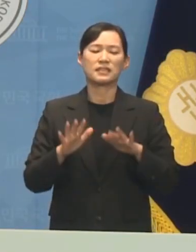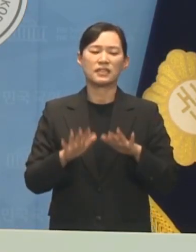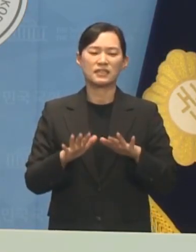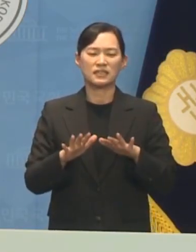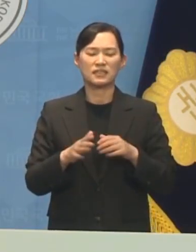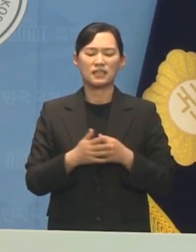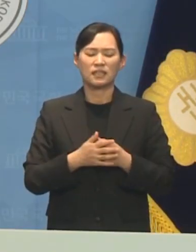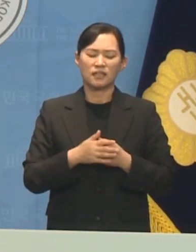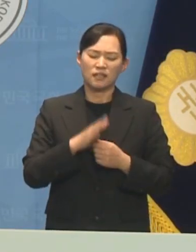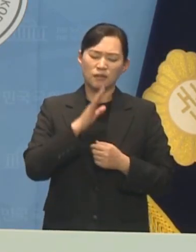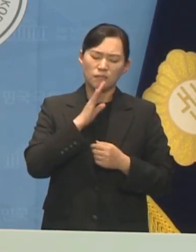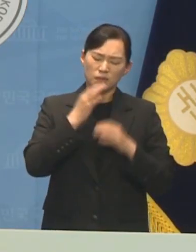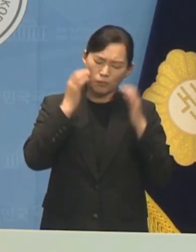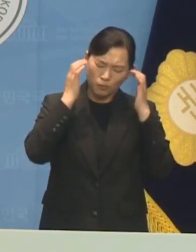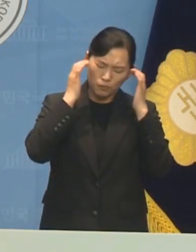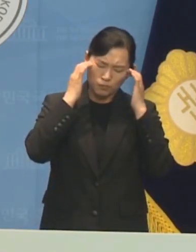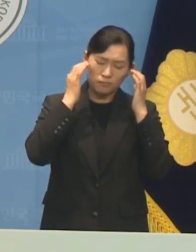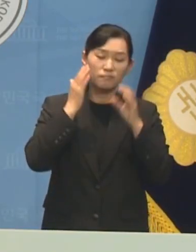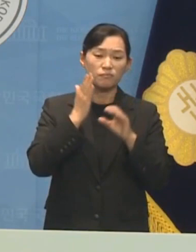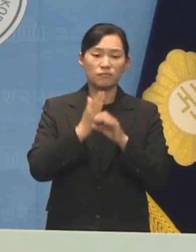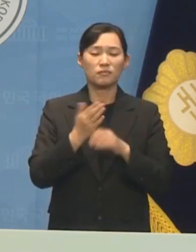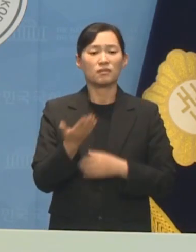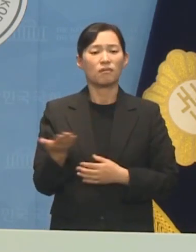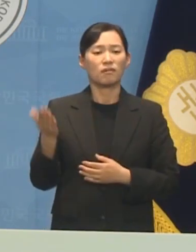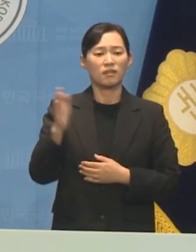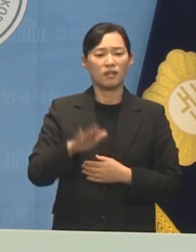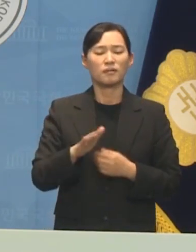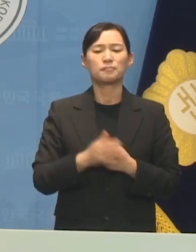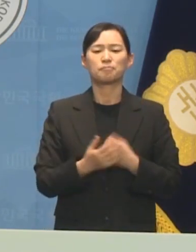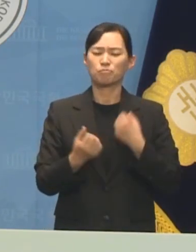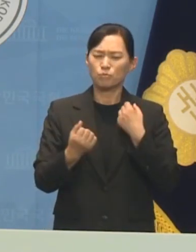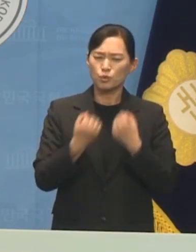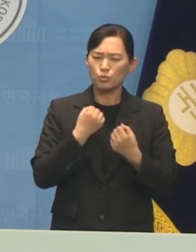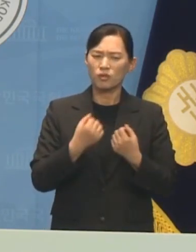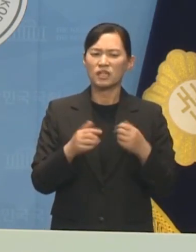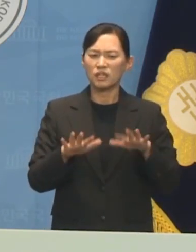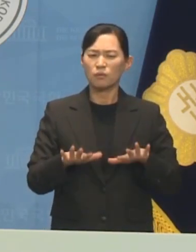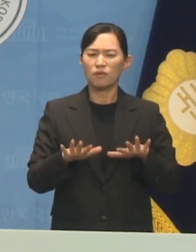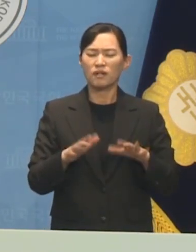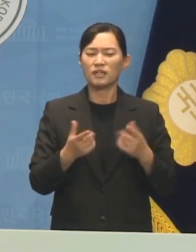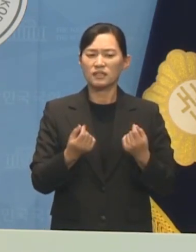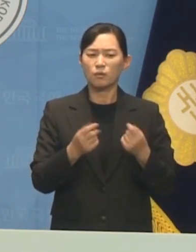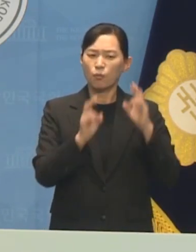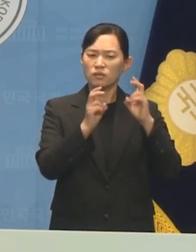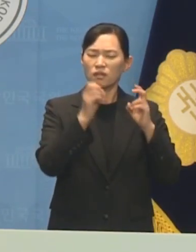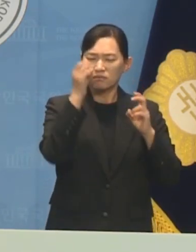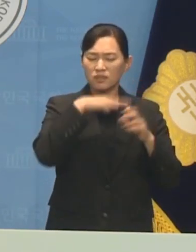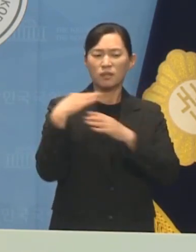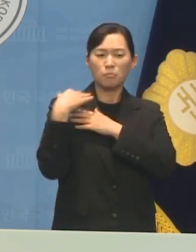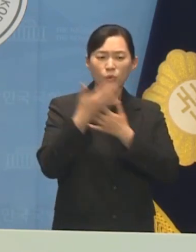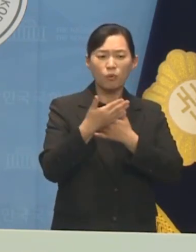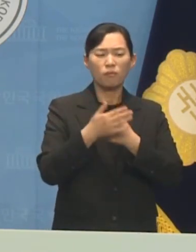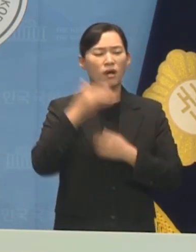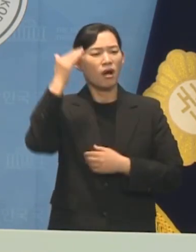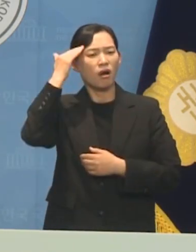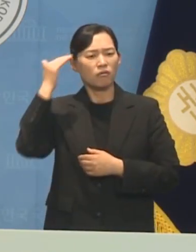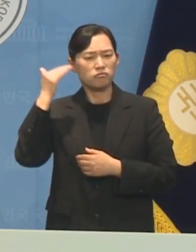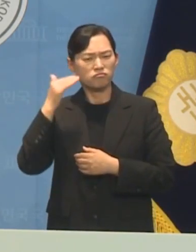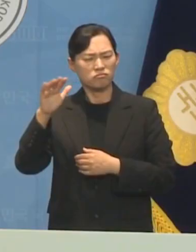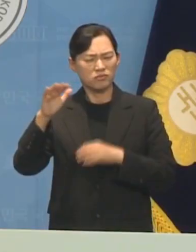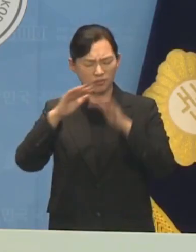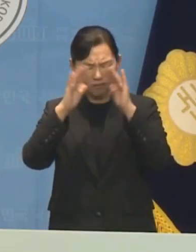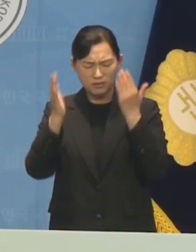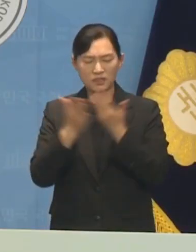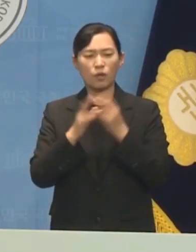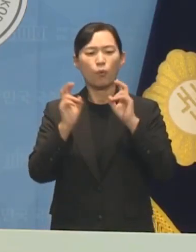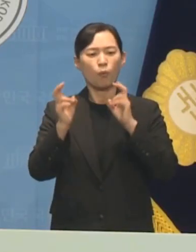시대에 매우 고통스럽습니다. 그럼에도 불구하고 이 같은 기업을 그대로 둔다면 대한민국 전체 기업